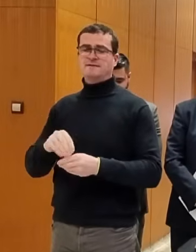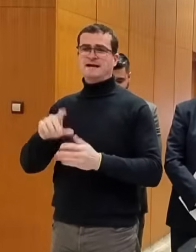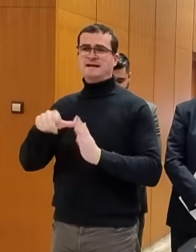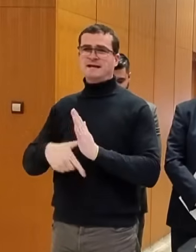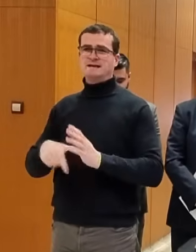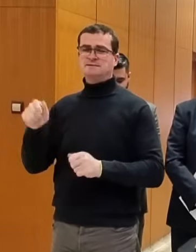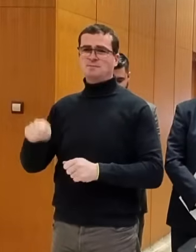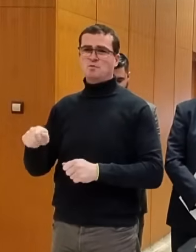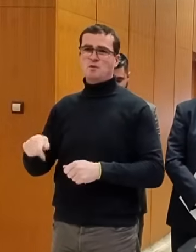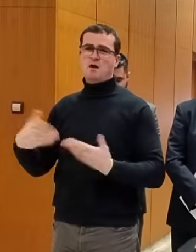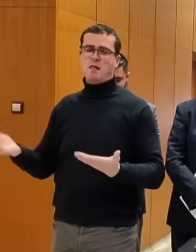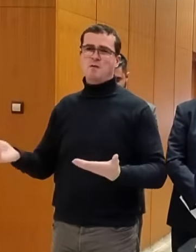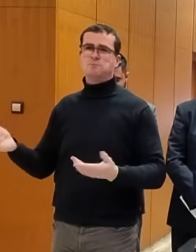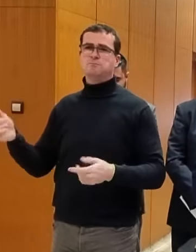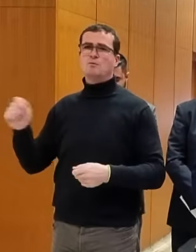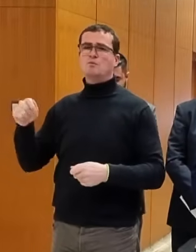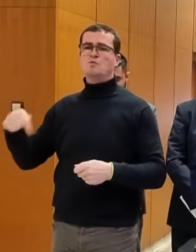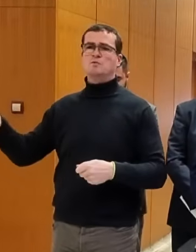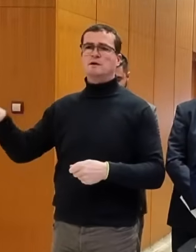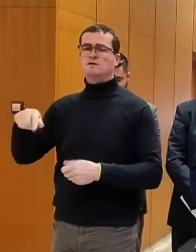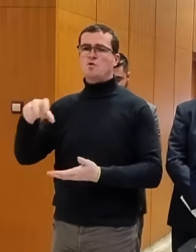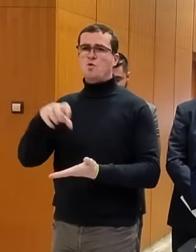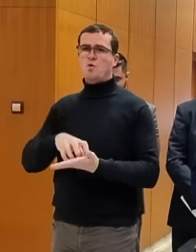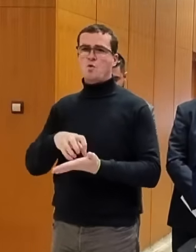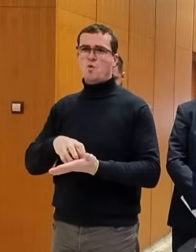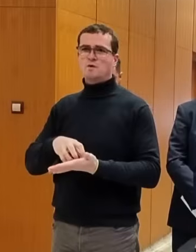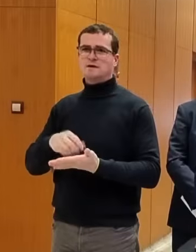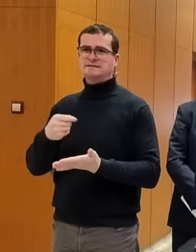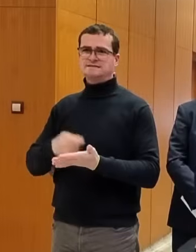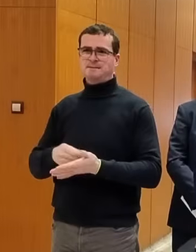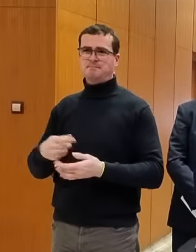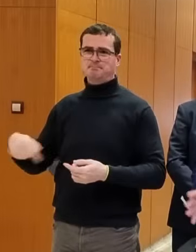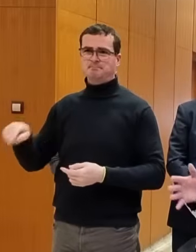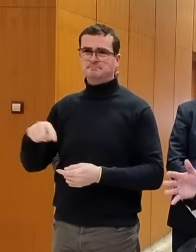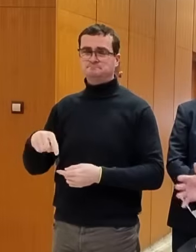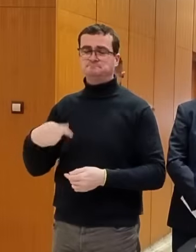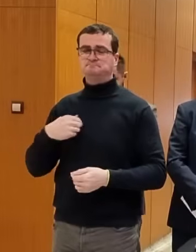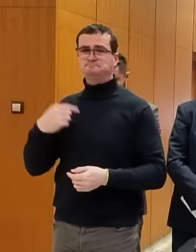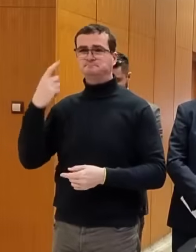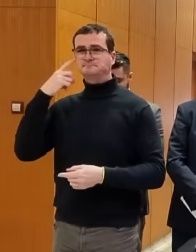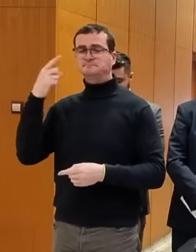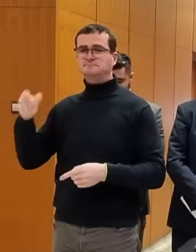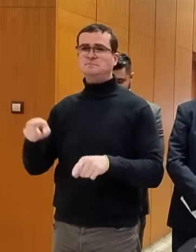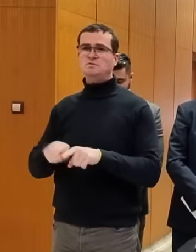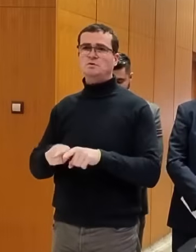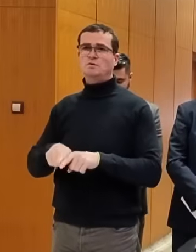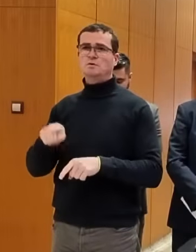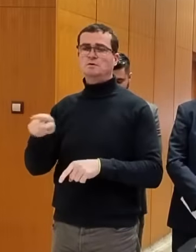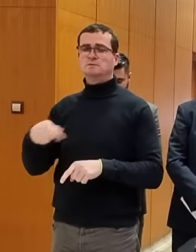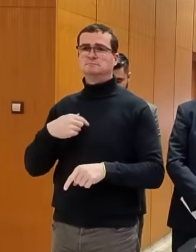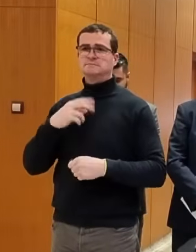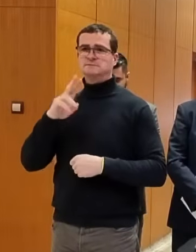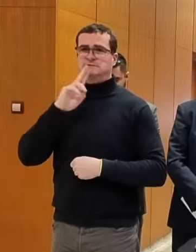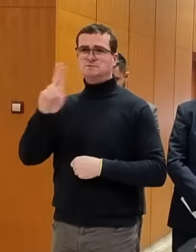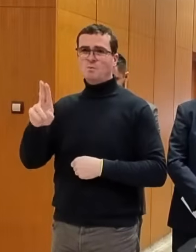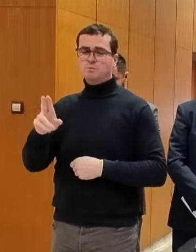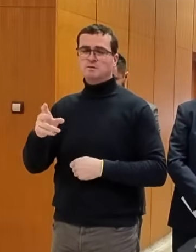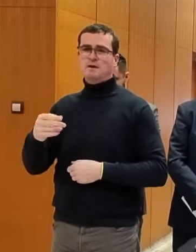krajské prokuratúry alebo na prokuratúry okresného typu. Myslím si, že to je to, čo sme